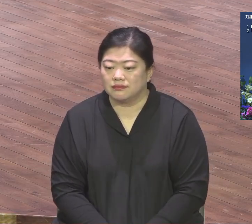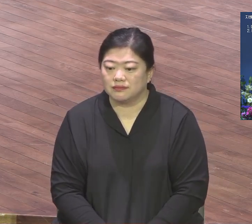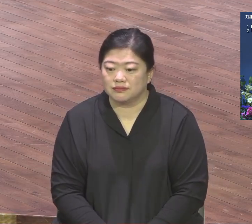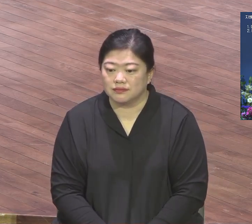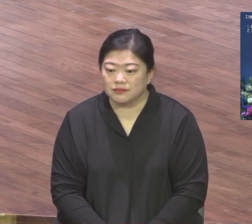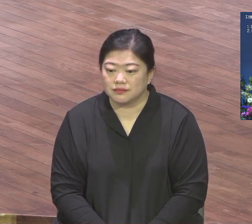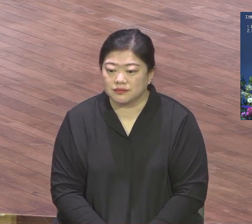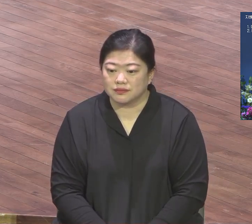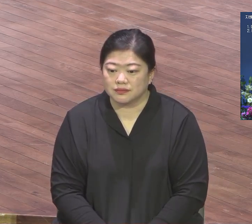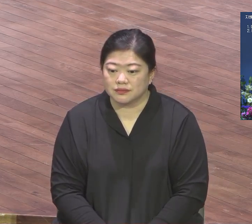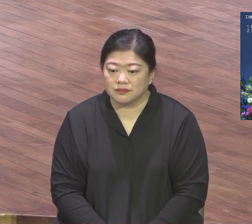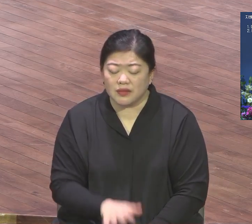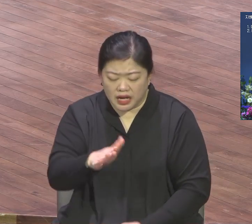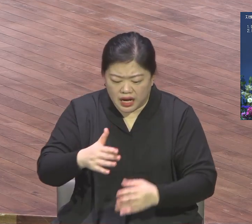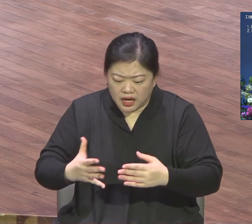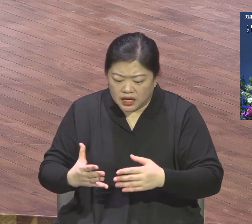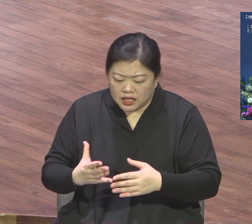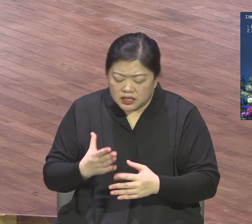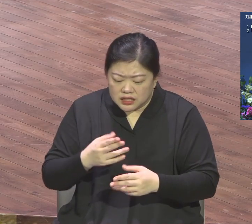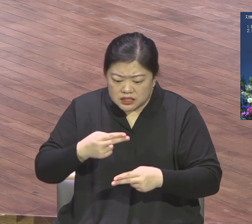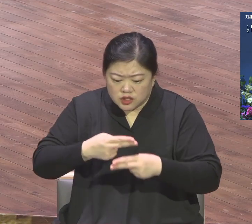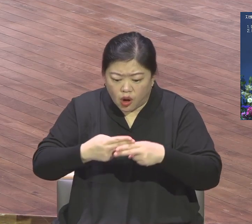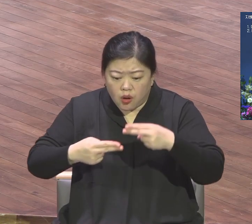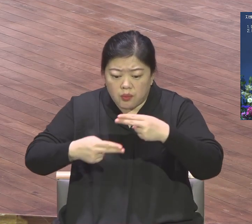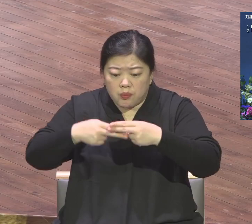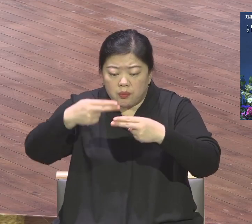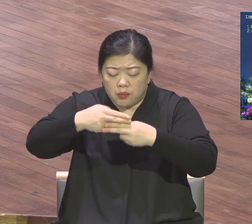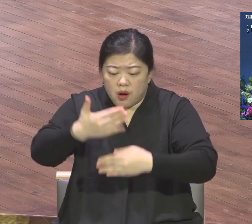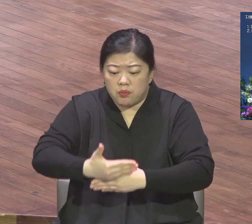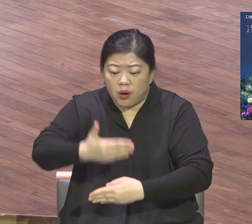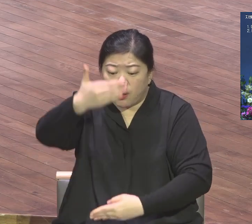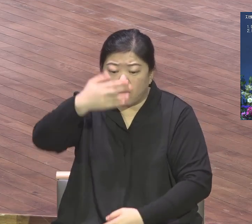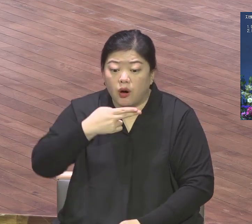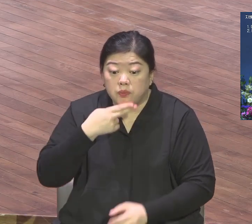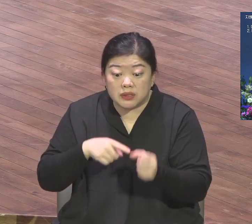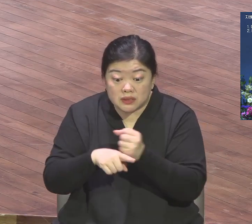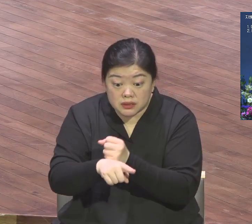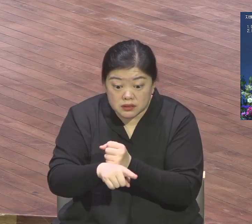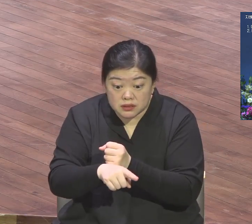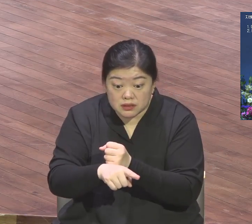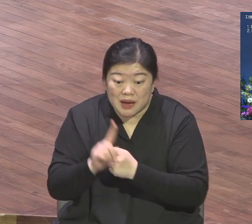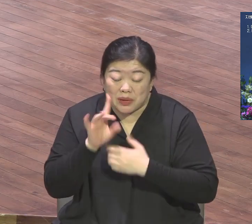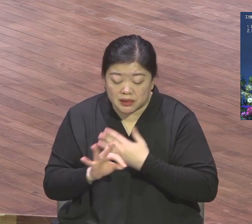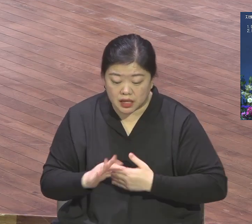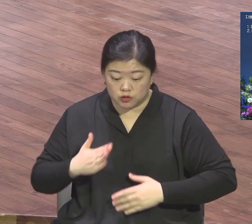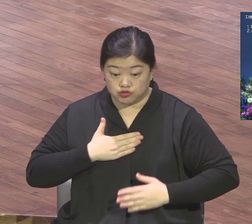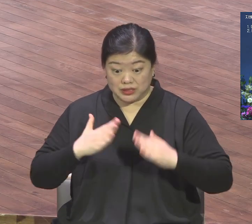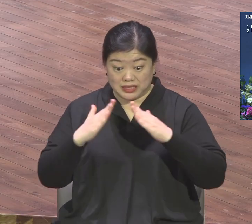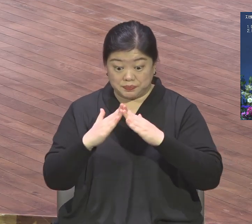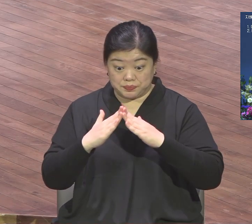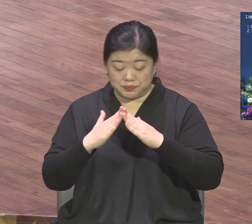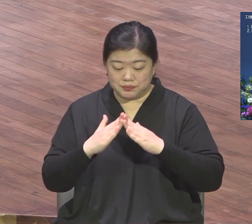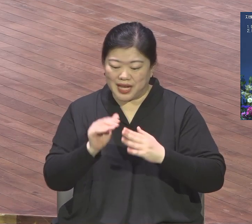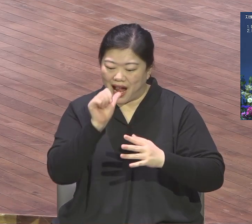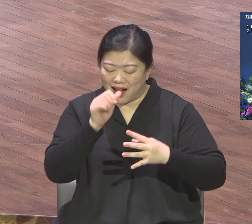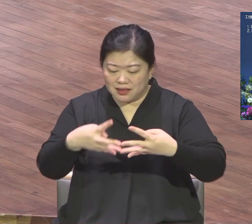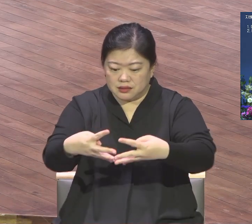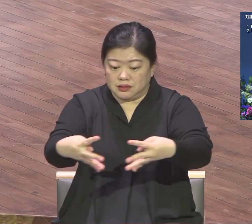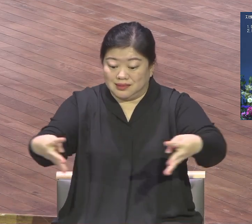성읍이 무너지고 성벽이 없다 이게 무슨 말이에요? 적군이 쳐들어올 때 완전 무방비 상태로 공격받게 됐다. 마음을 지키지